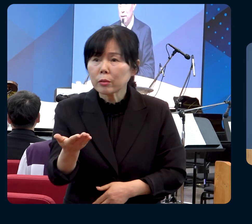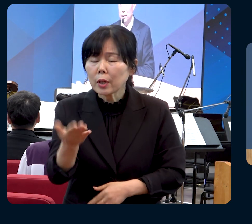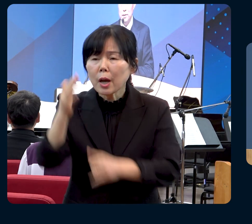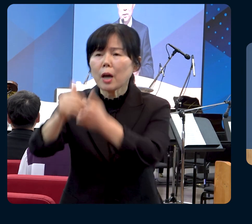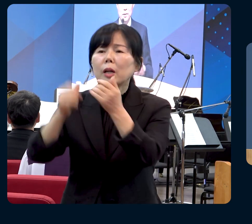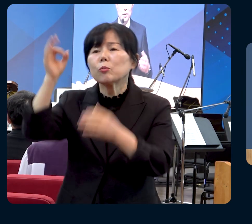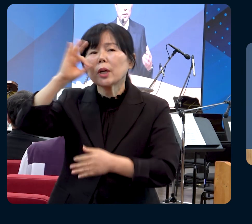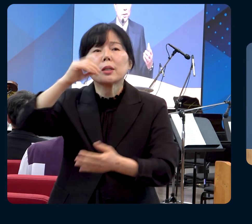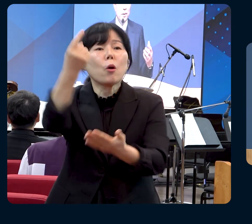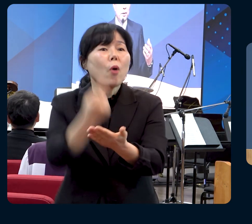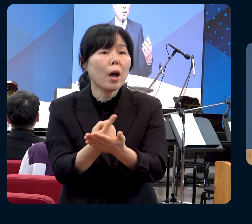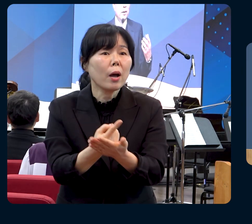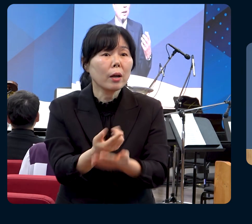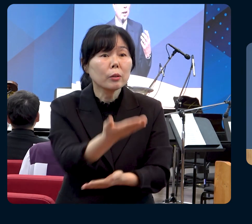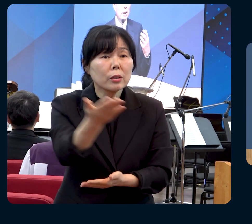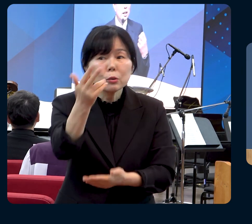주일에